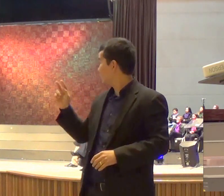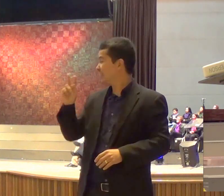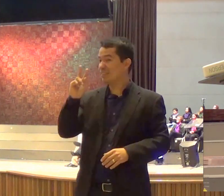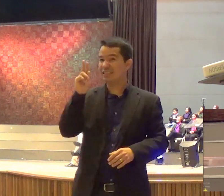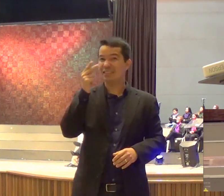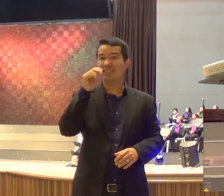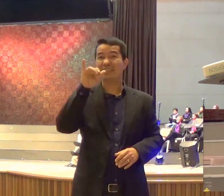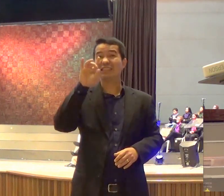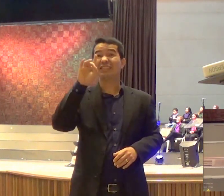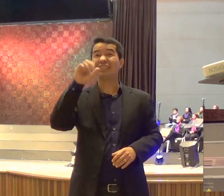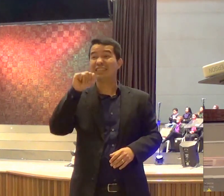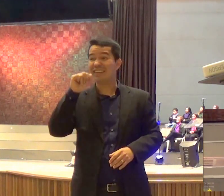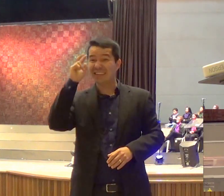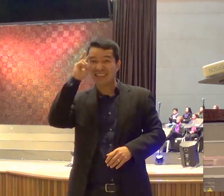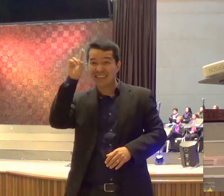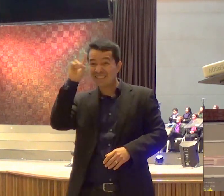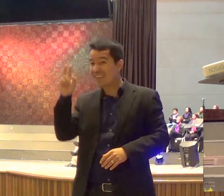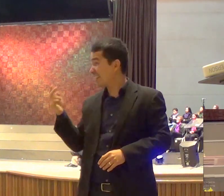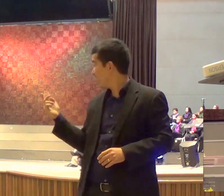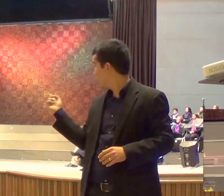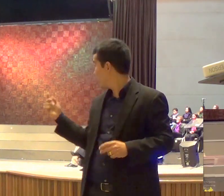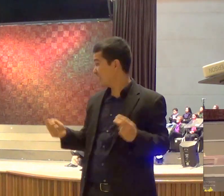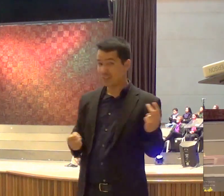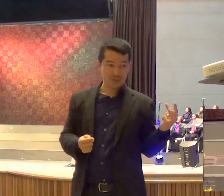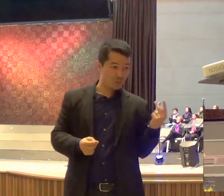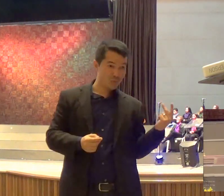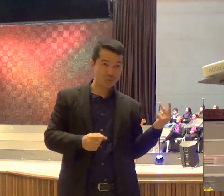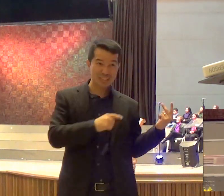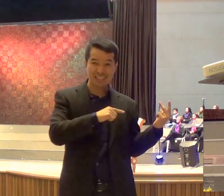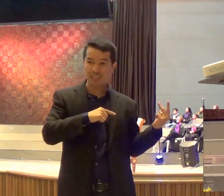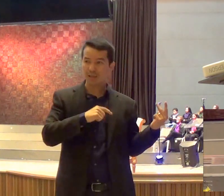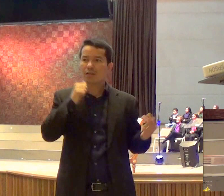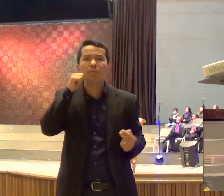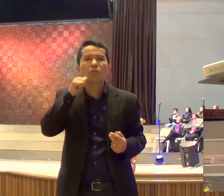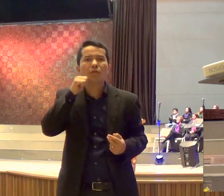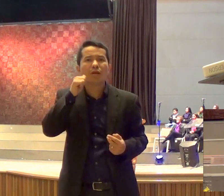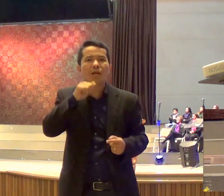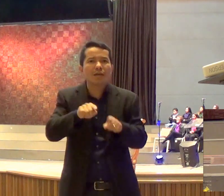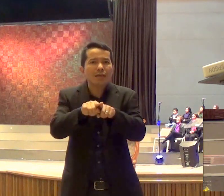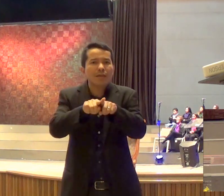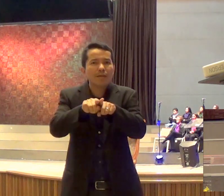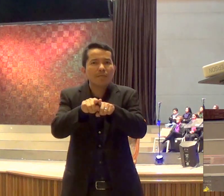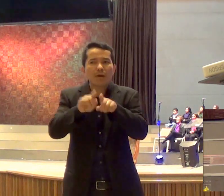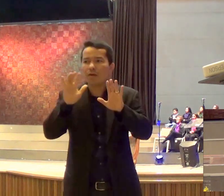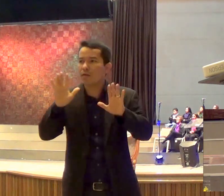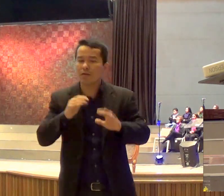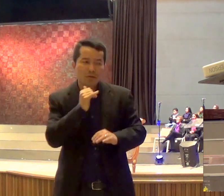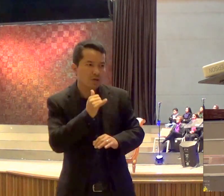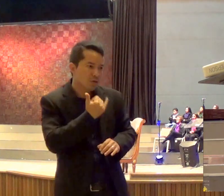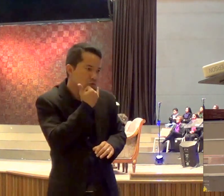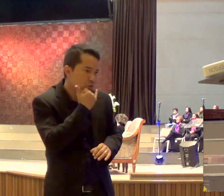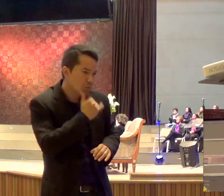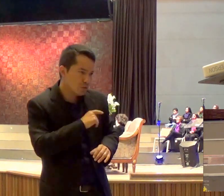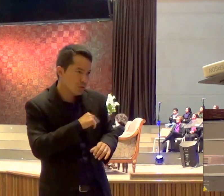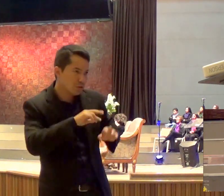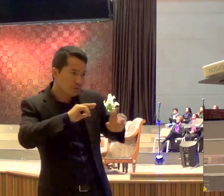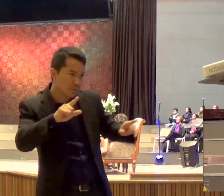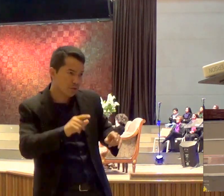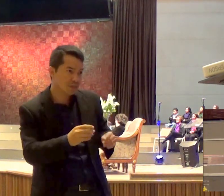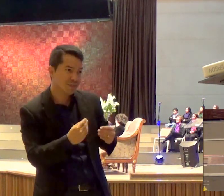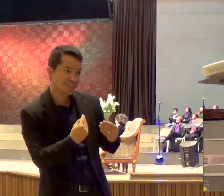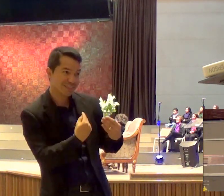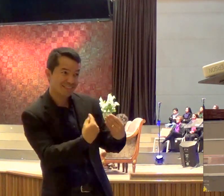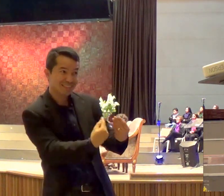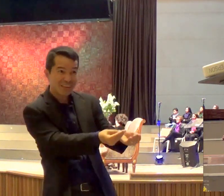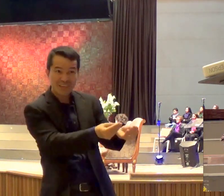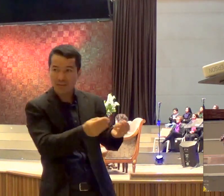aqui pastor e nós estávamos sentindo muito frio uma irmã ela falou assim eu tenho um negócio diferente para vocês ela